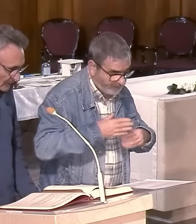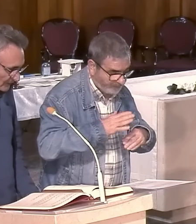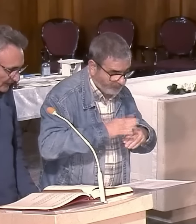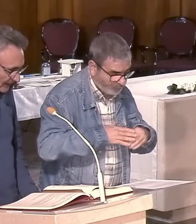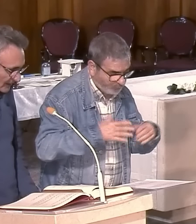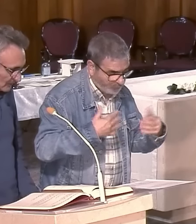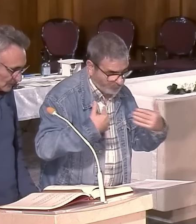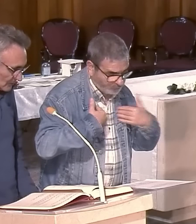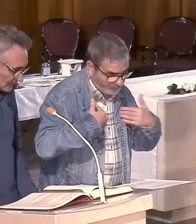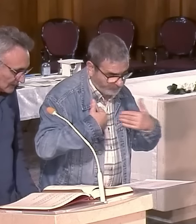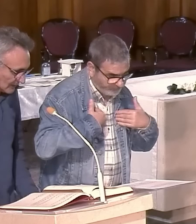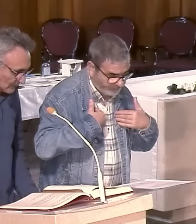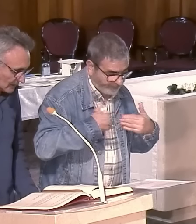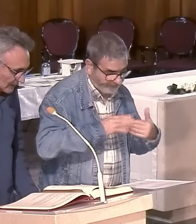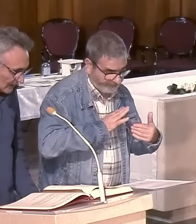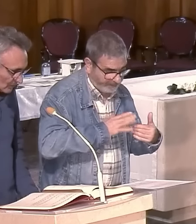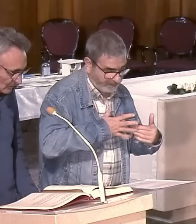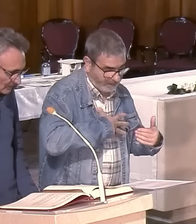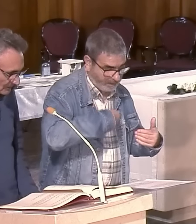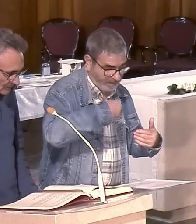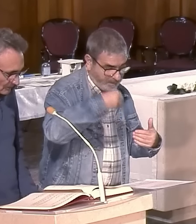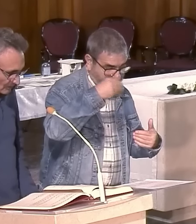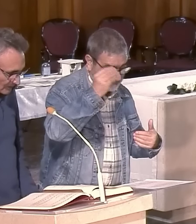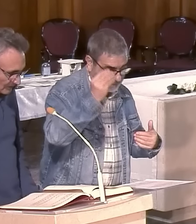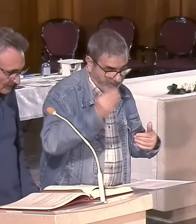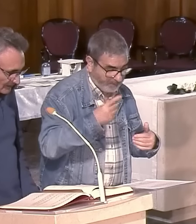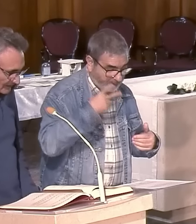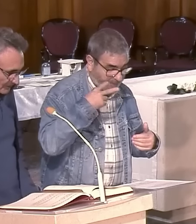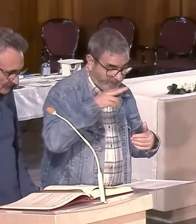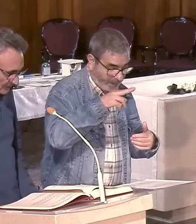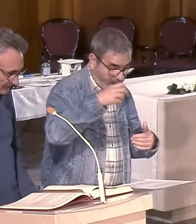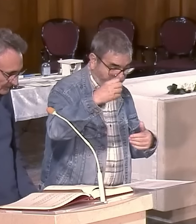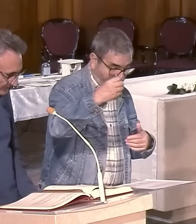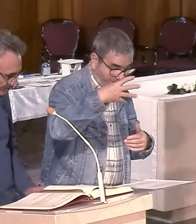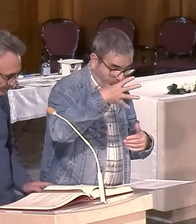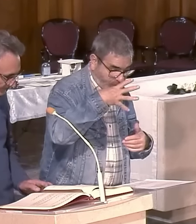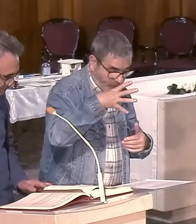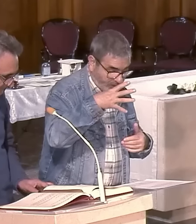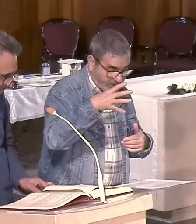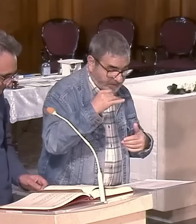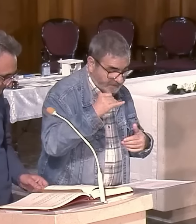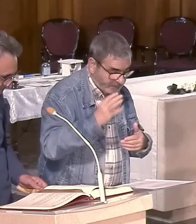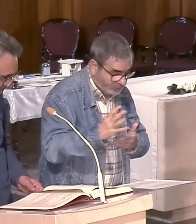siervo justificará a muchos, porque cargó con los crímenes de ellos.